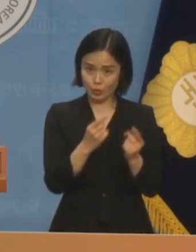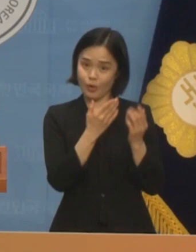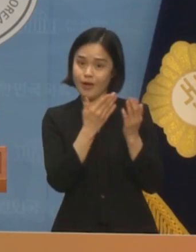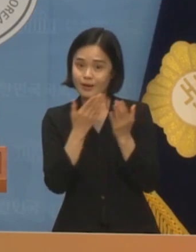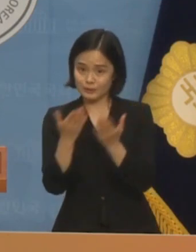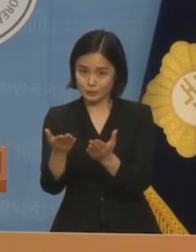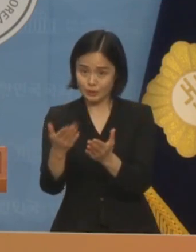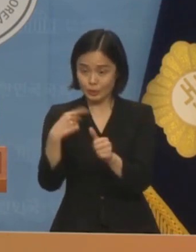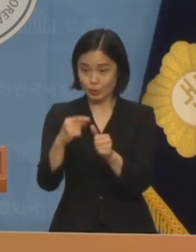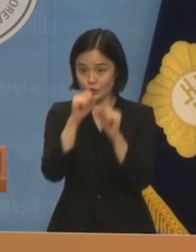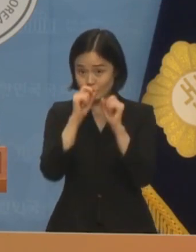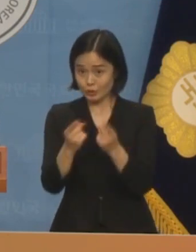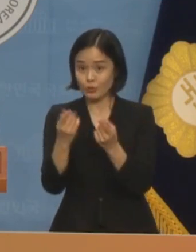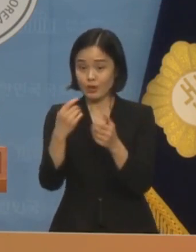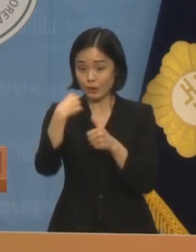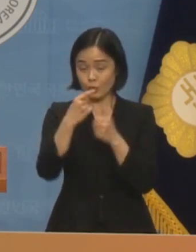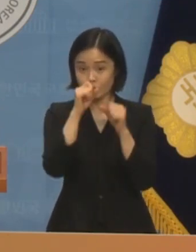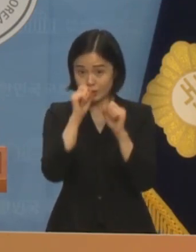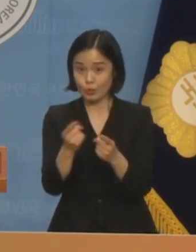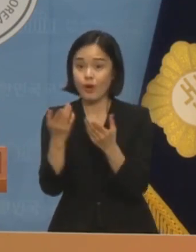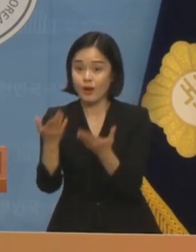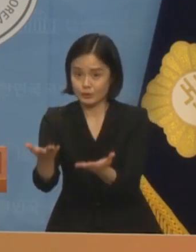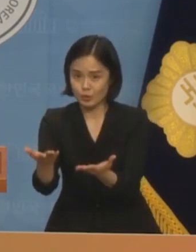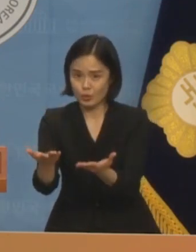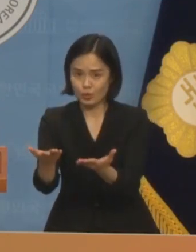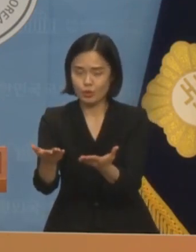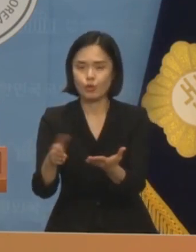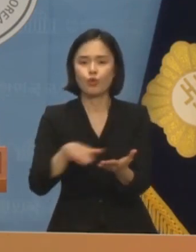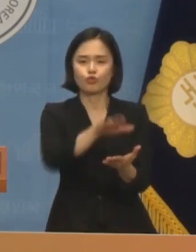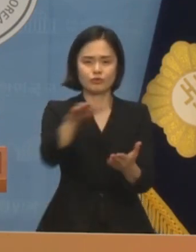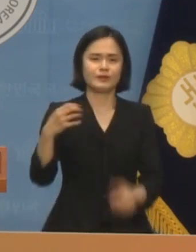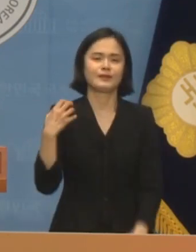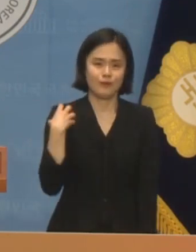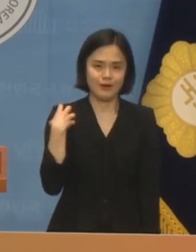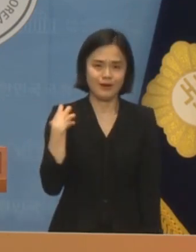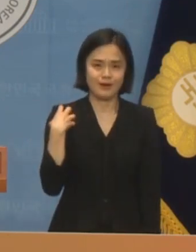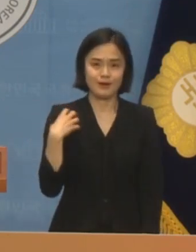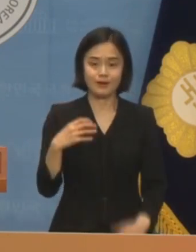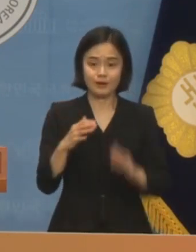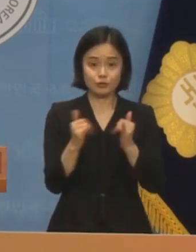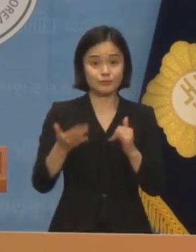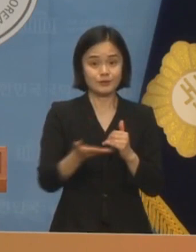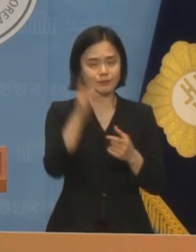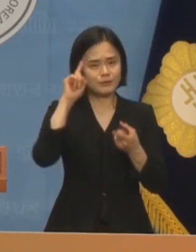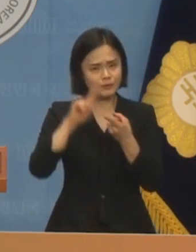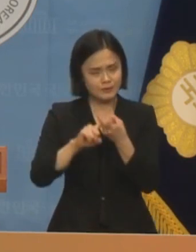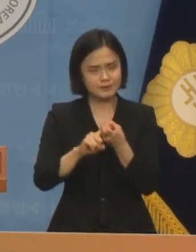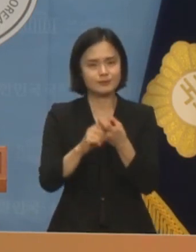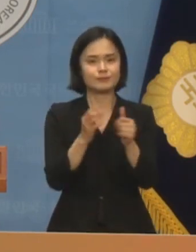우리의 역할입니다. 국민들께서도 큰 관심 가져주시고 여야 동료